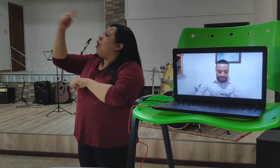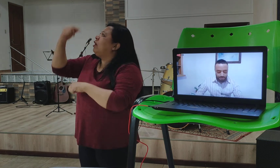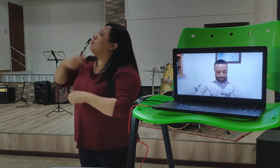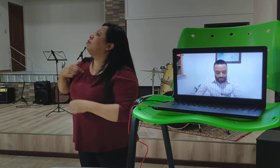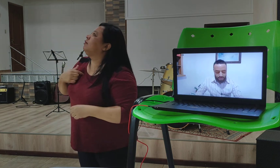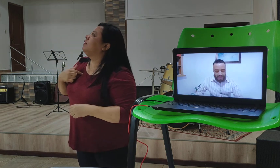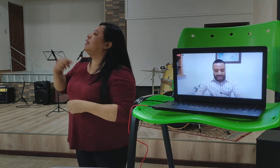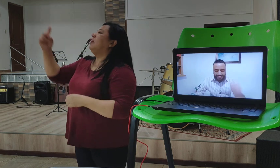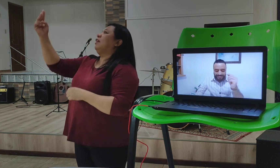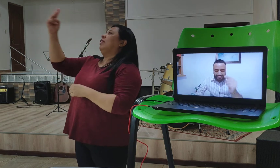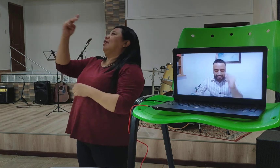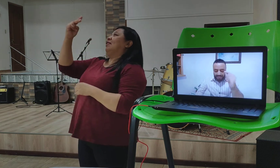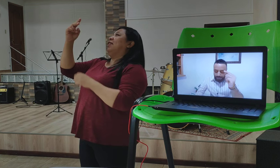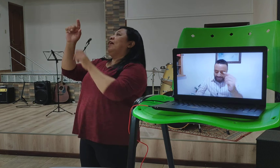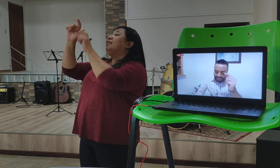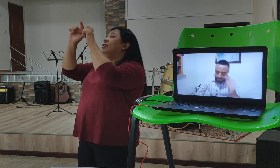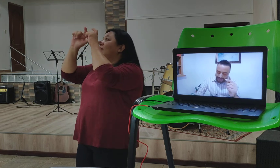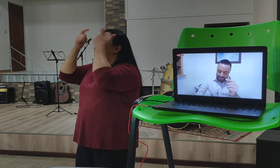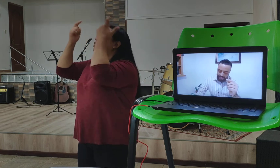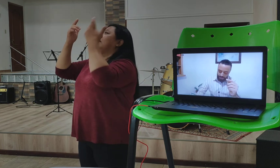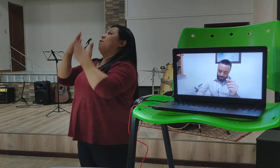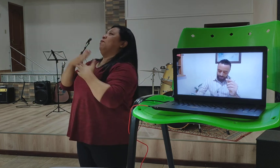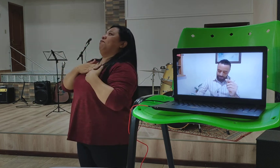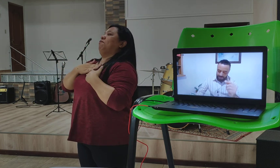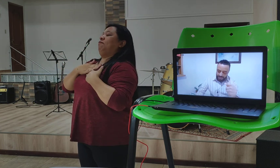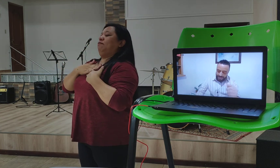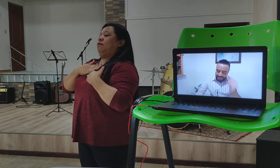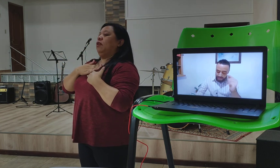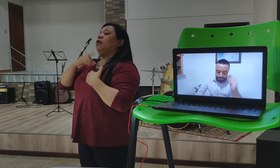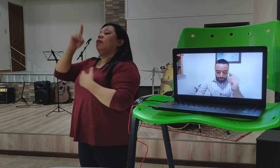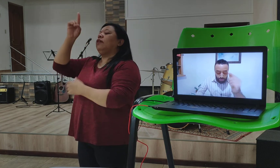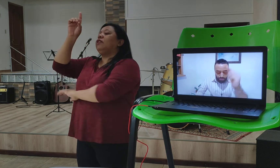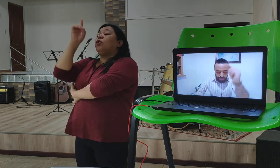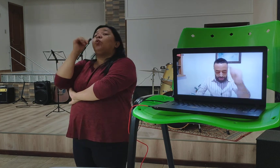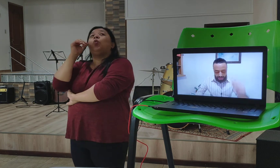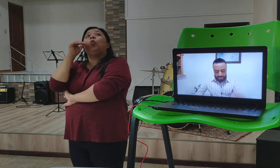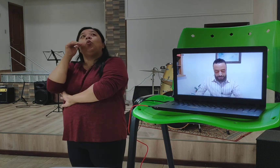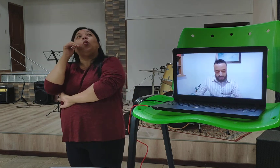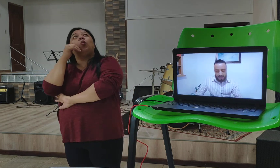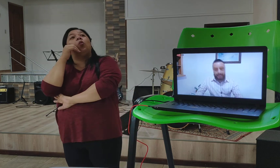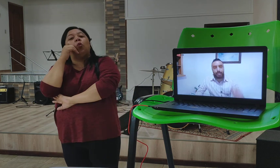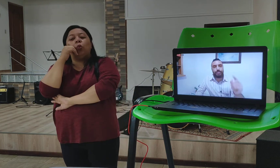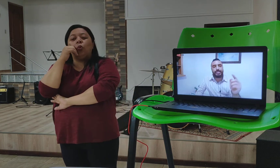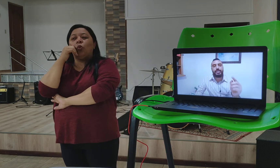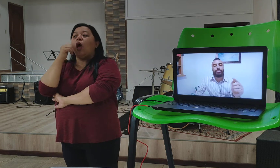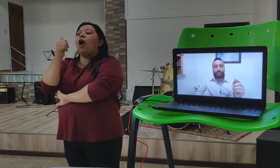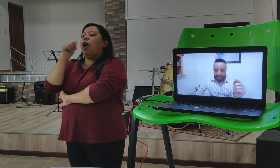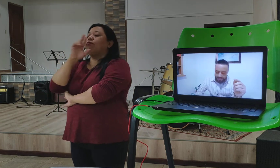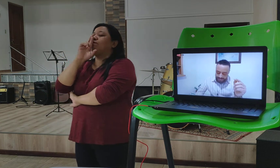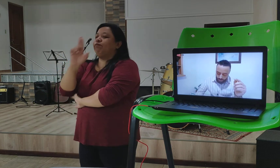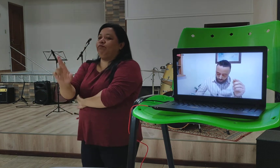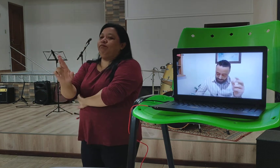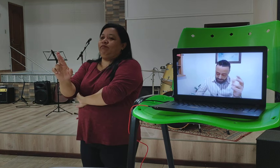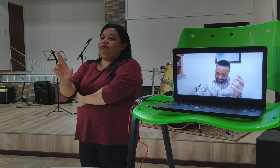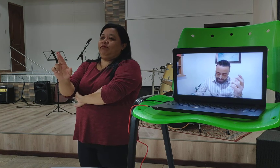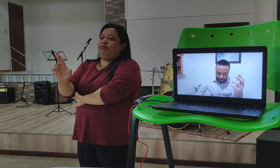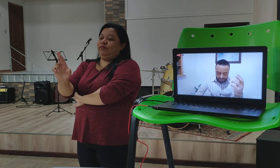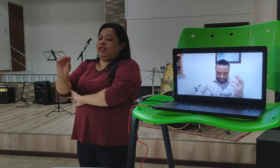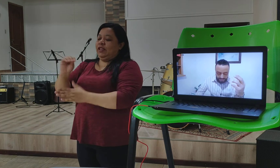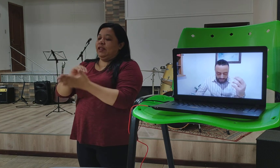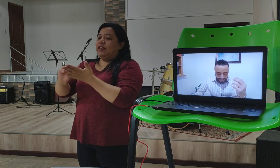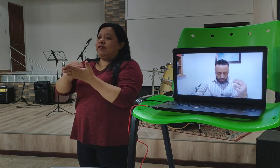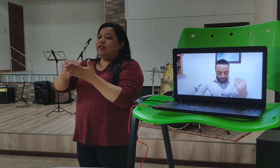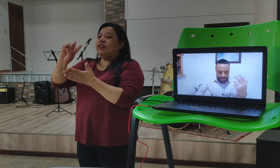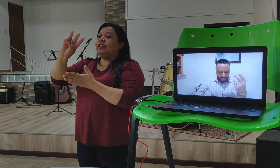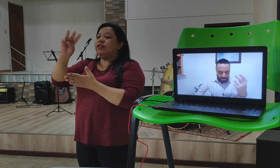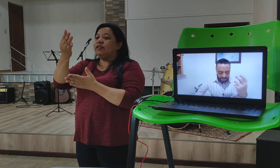ele diz para o Senhor: atenta para mim, Senhor, responde-me. Ainda no versículo 3 ele usa uma expressão que